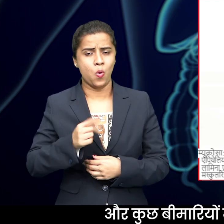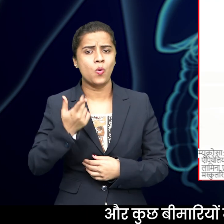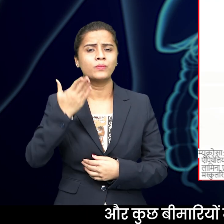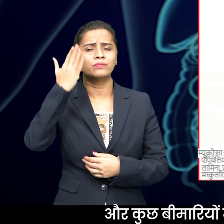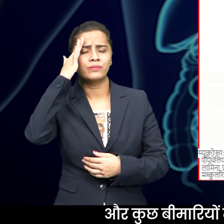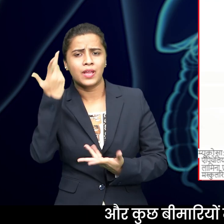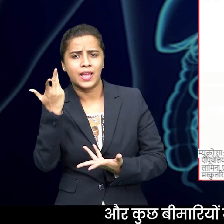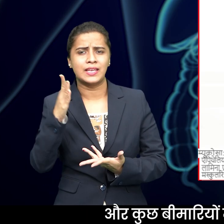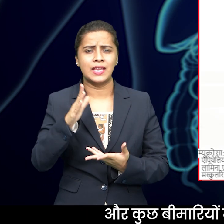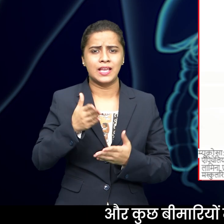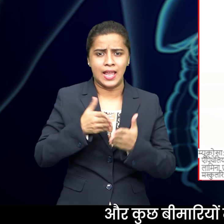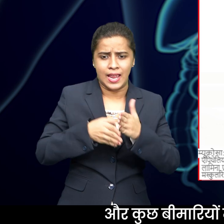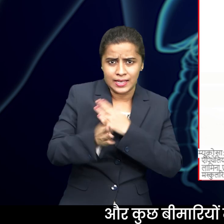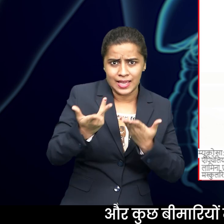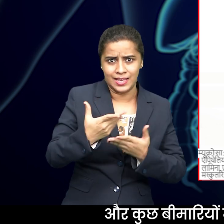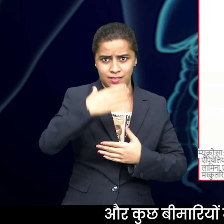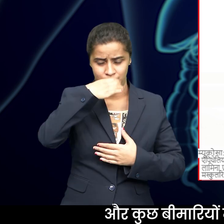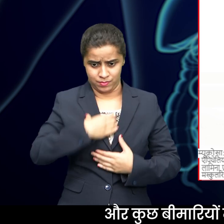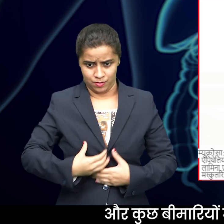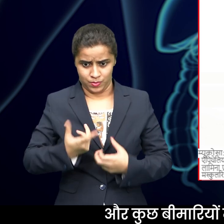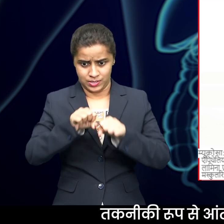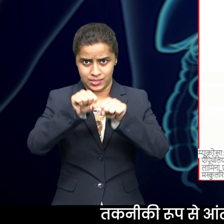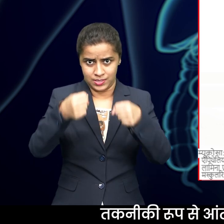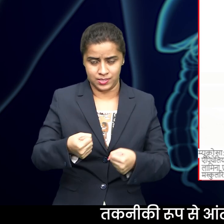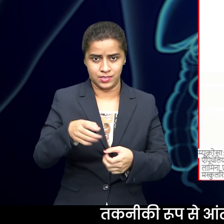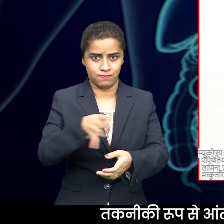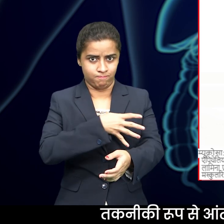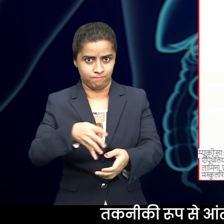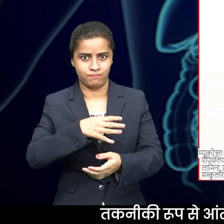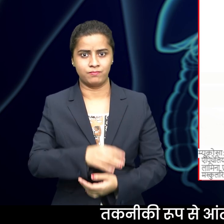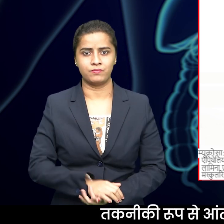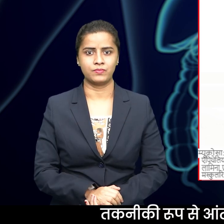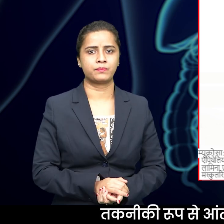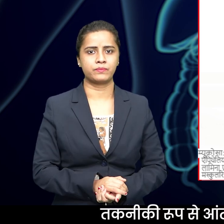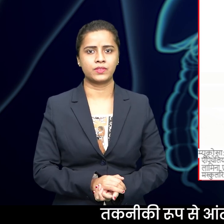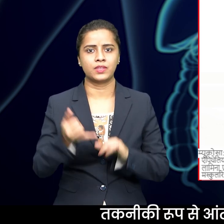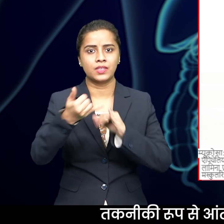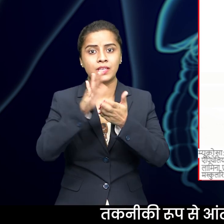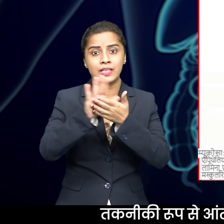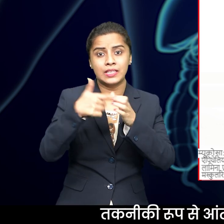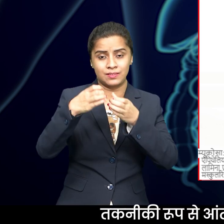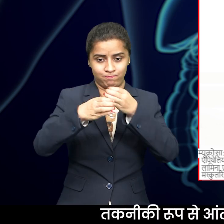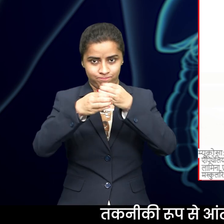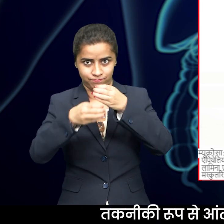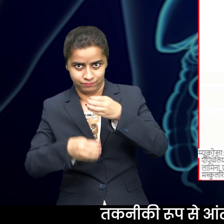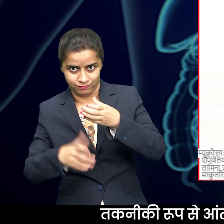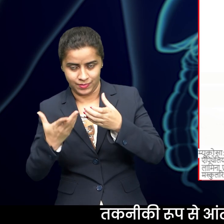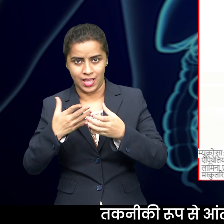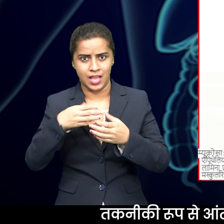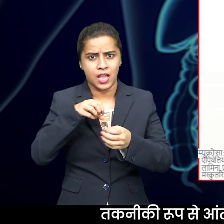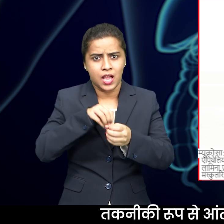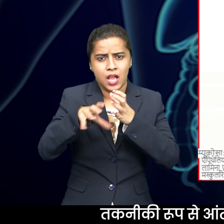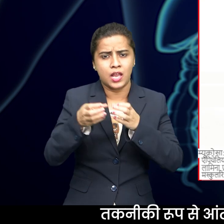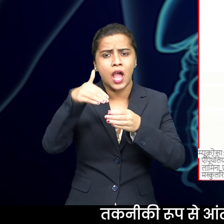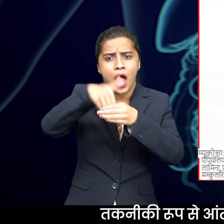में महत्वपूर्ण भूमिका निभाता है। तकनीकी रूप से आंत या दूसरे मस्तिष्क